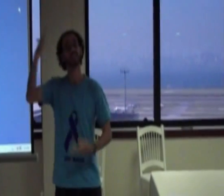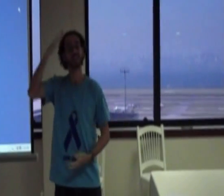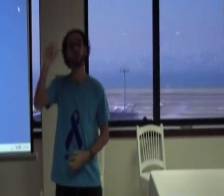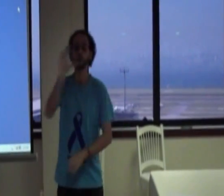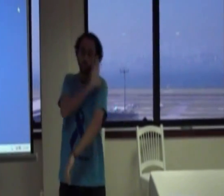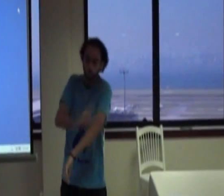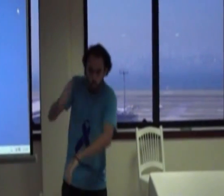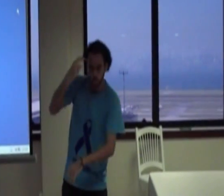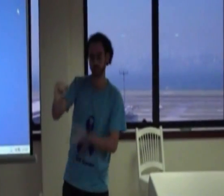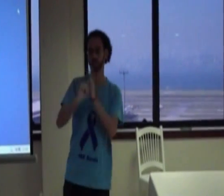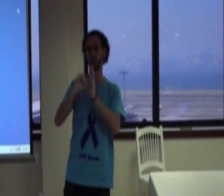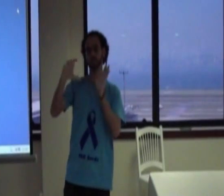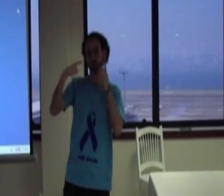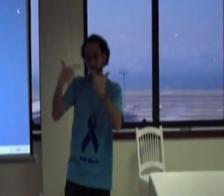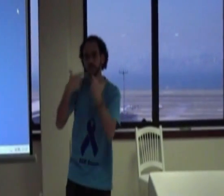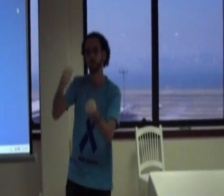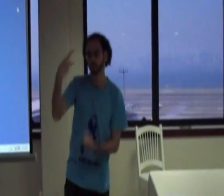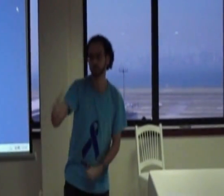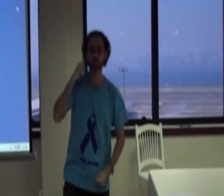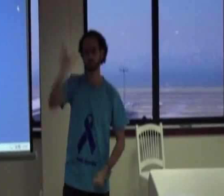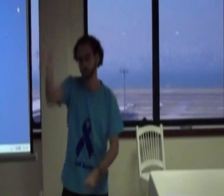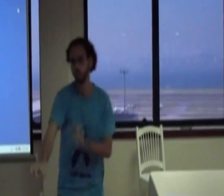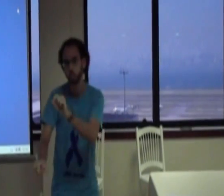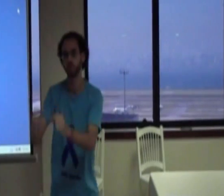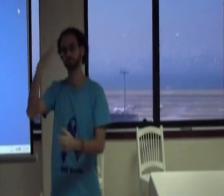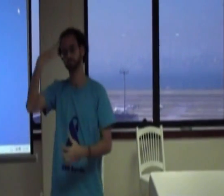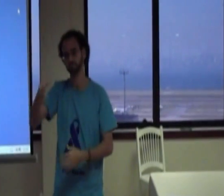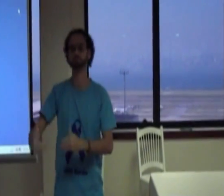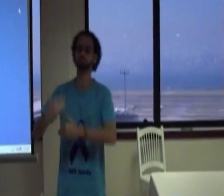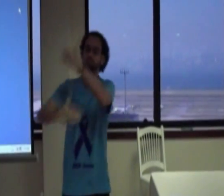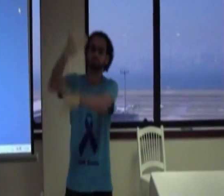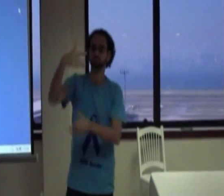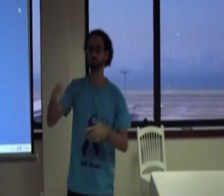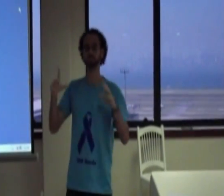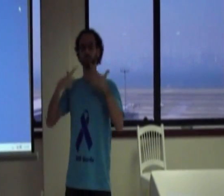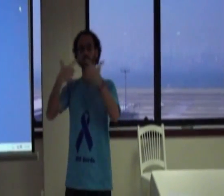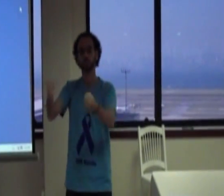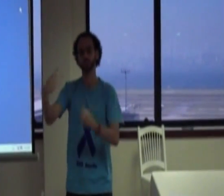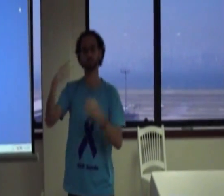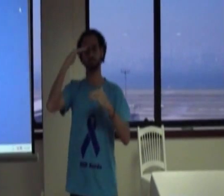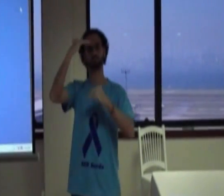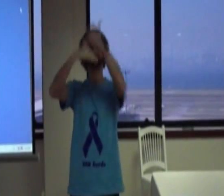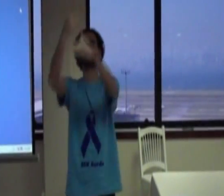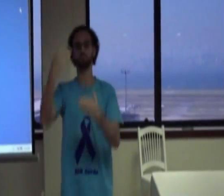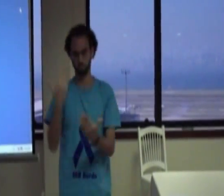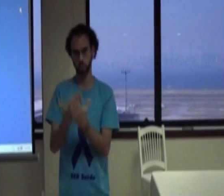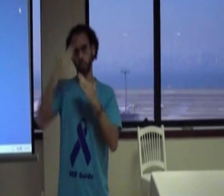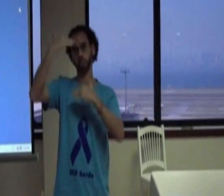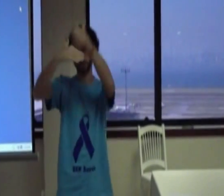dito regular, mas o surdo não. Então tem que ser assegurado o direito político do surdo, o direito